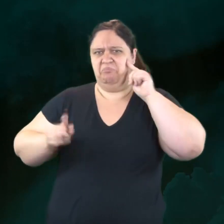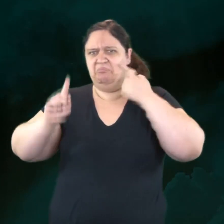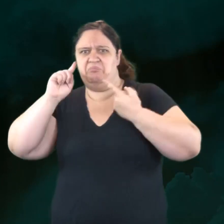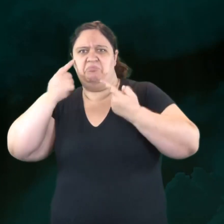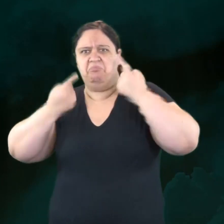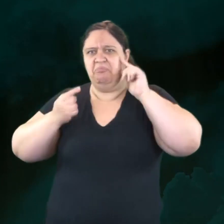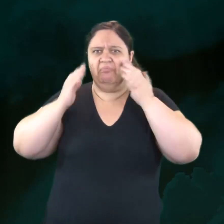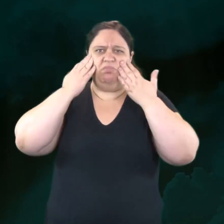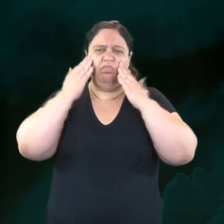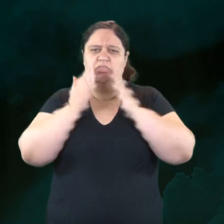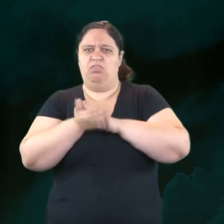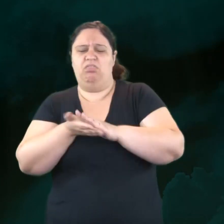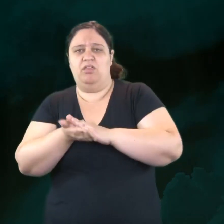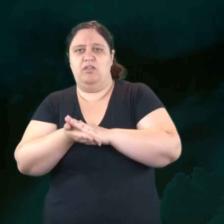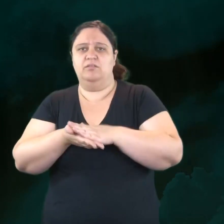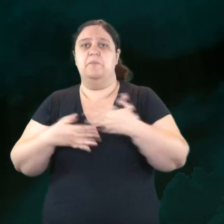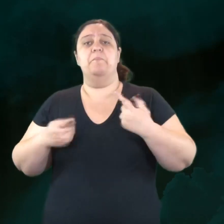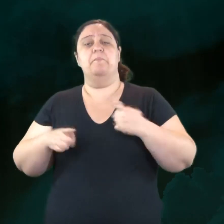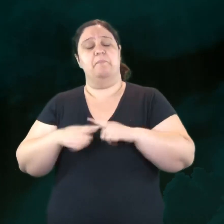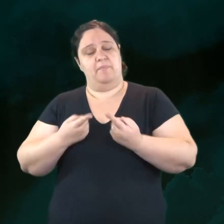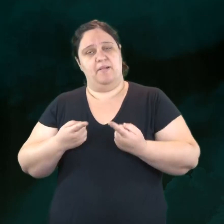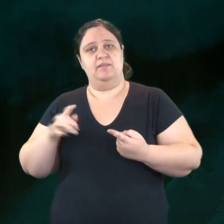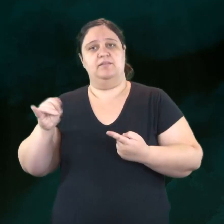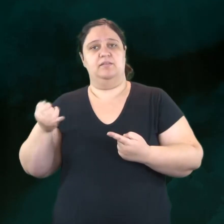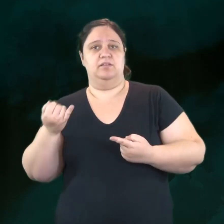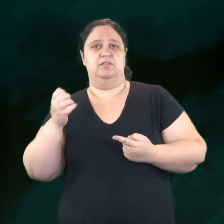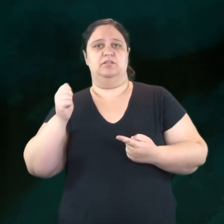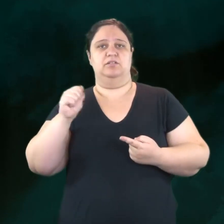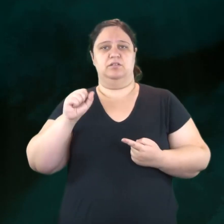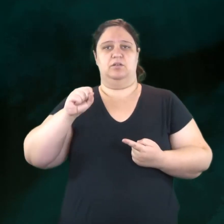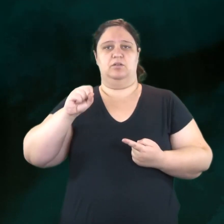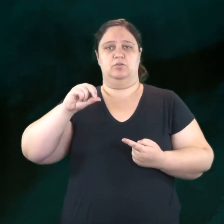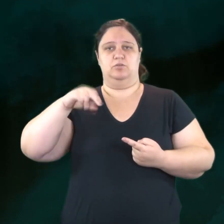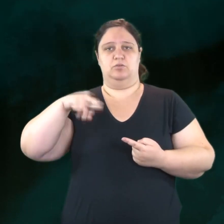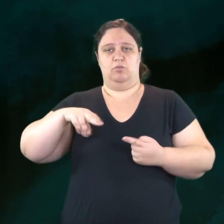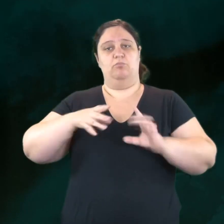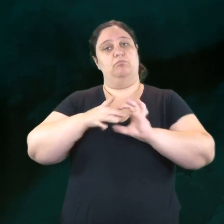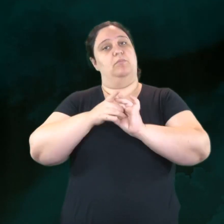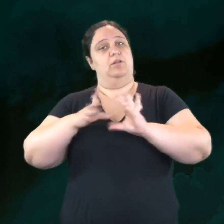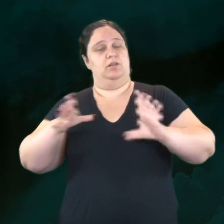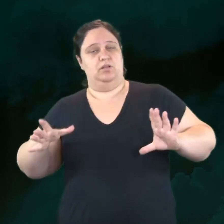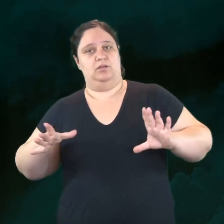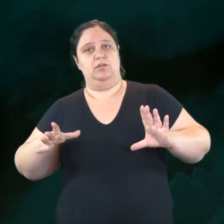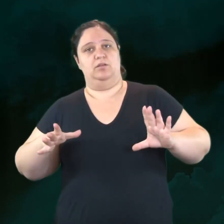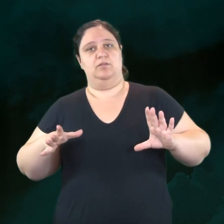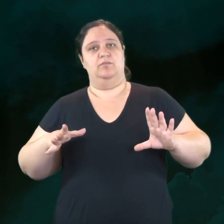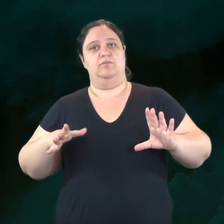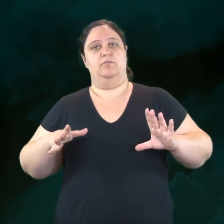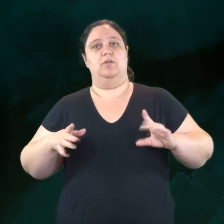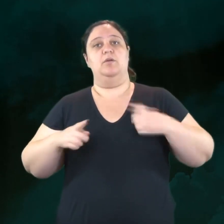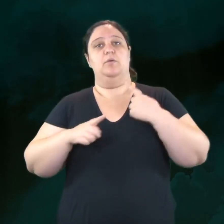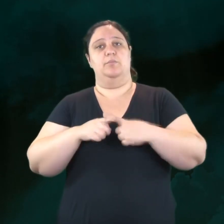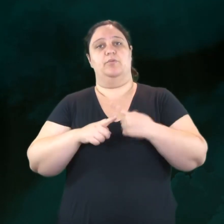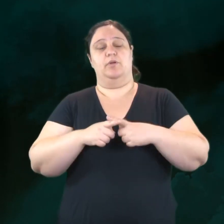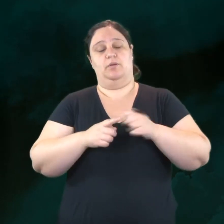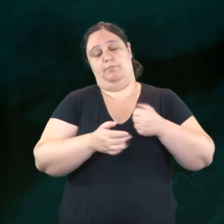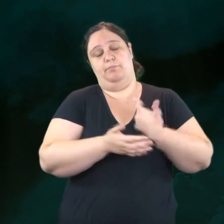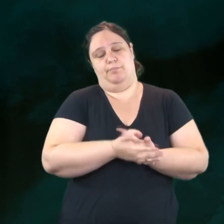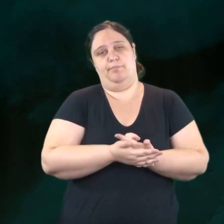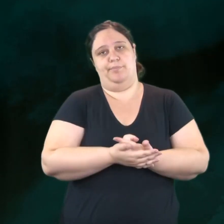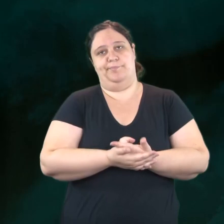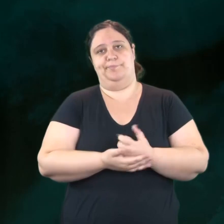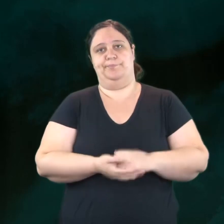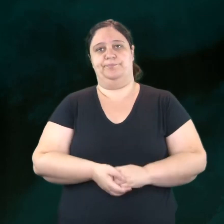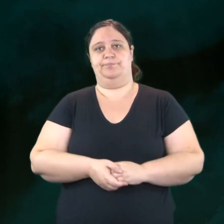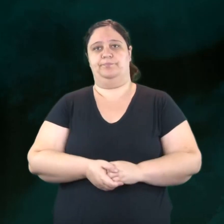Contudo, soltaram Jason e os mais, após terem recebido deles a fiança estipulada. Bom, eles não tinham